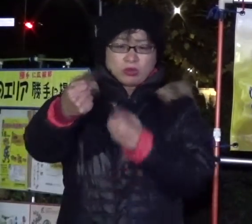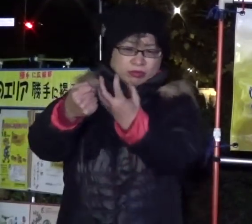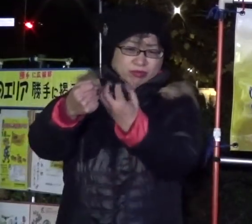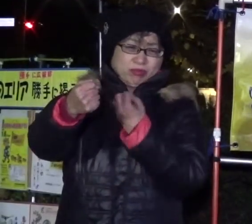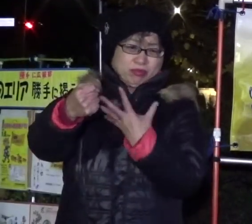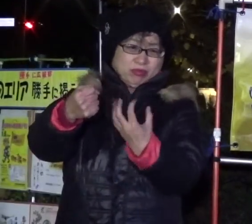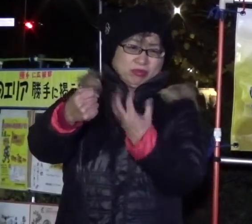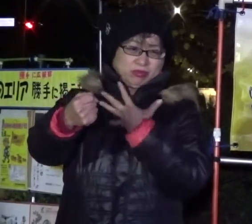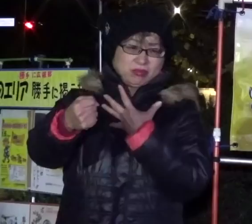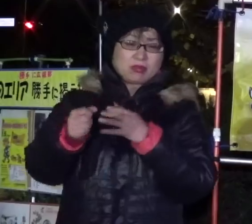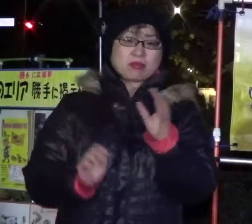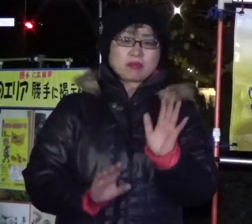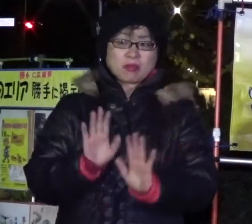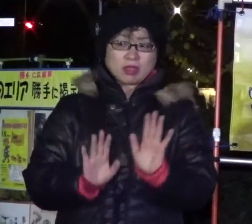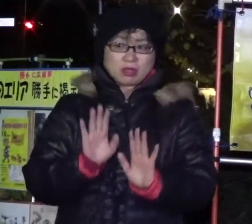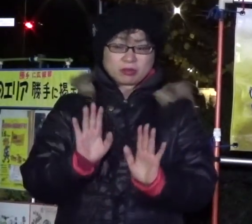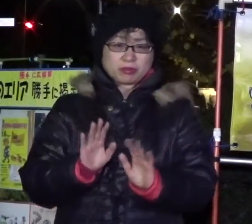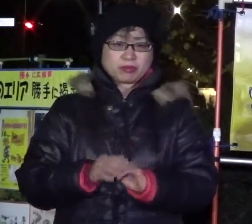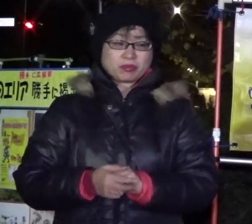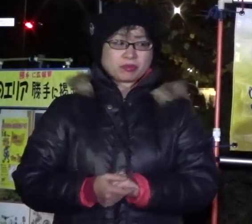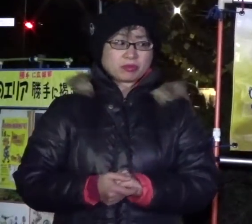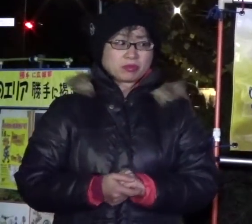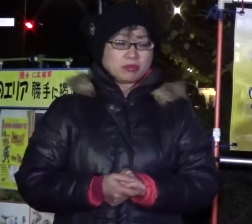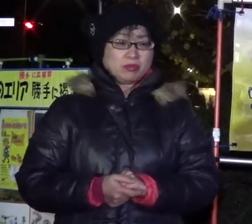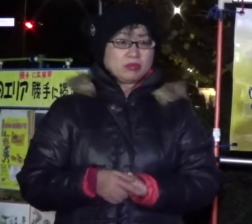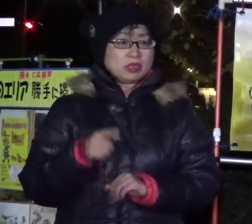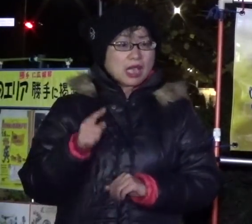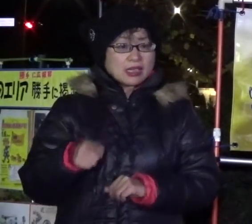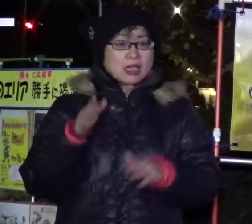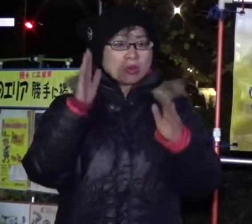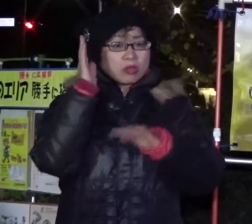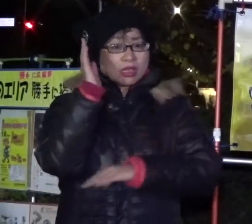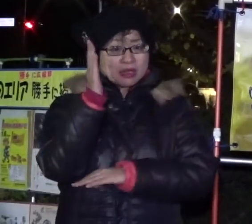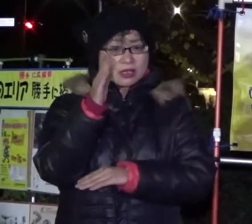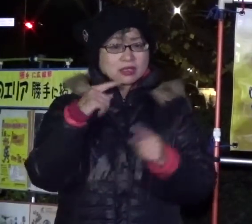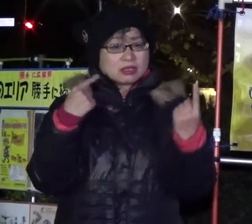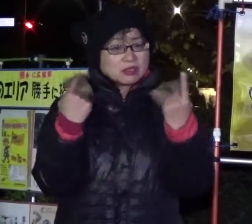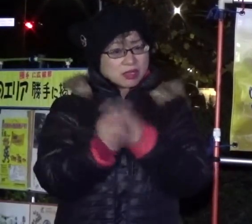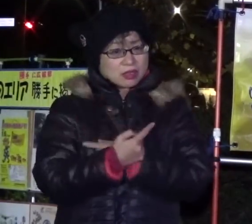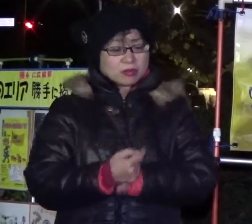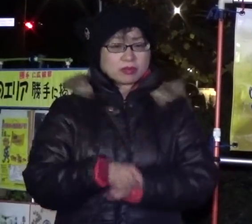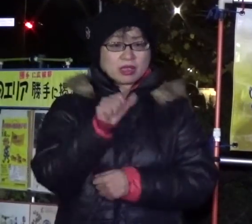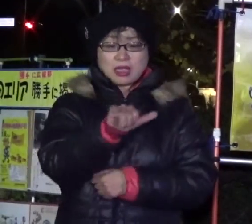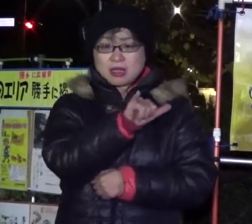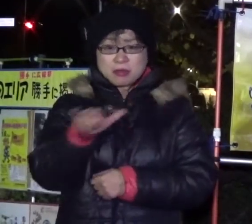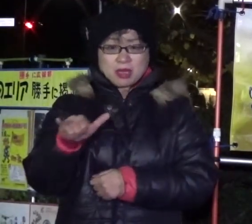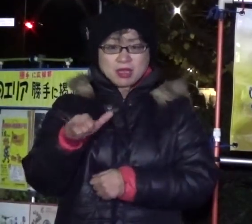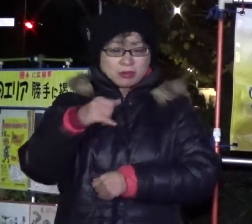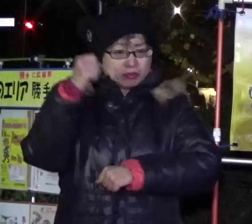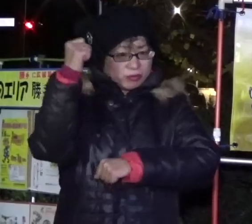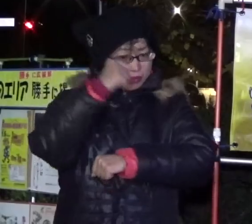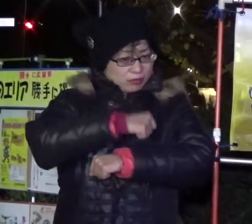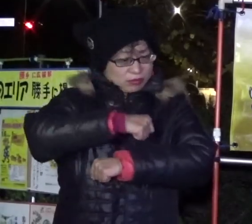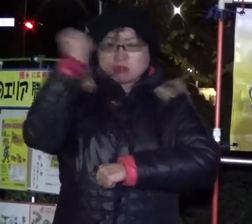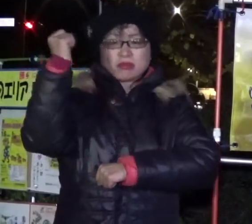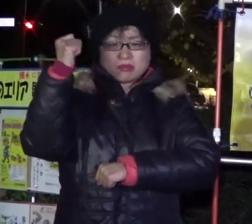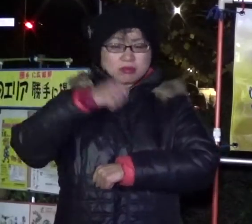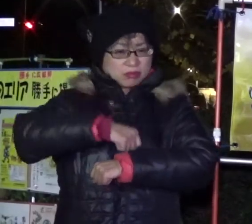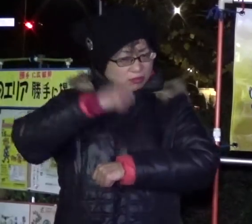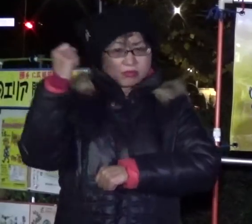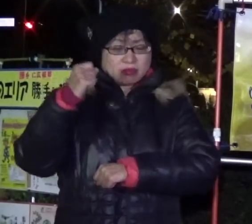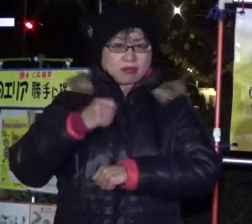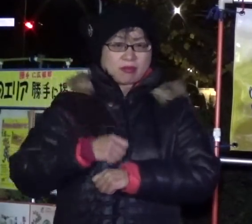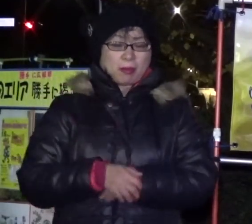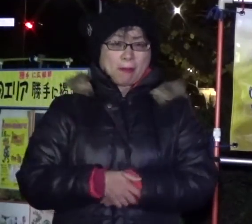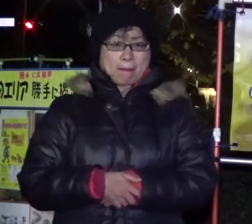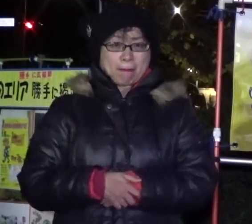んでこんな政治になったのかしら。油絶対許せないです話。あ